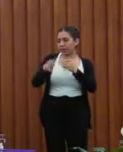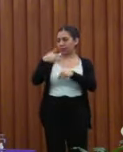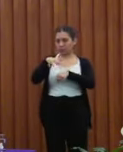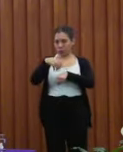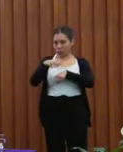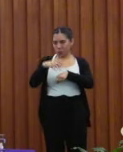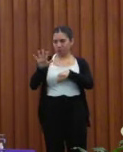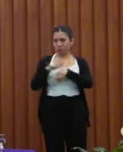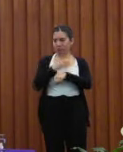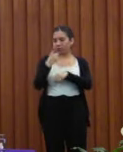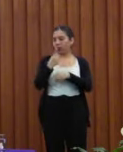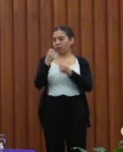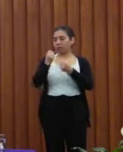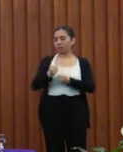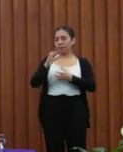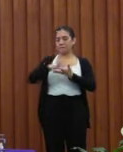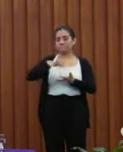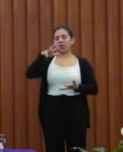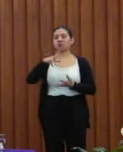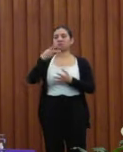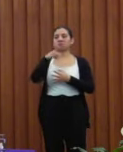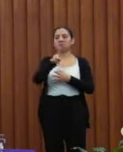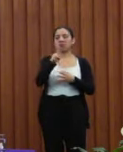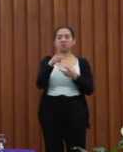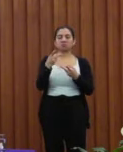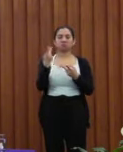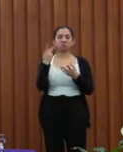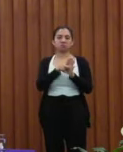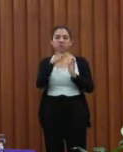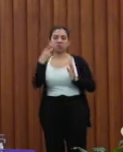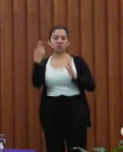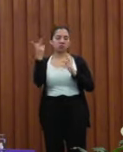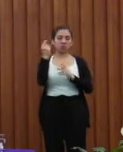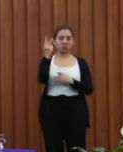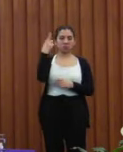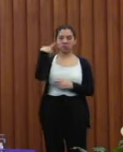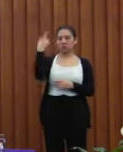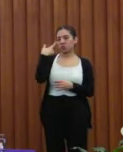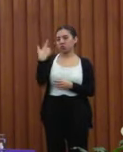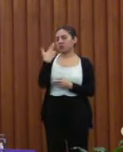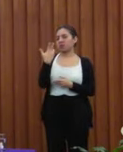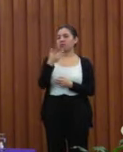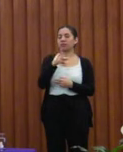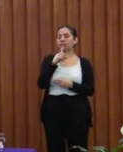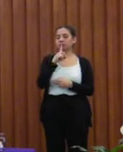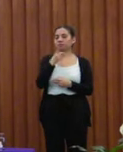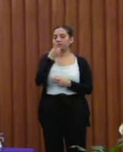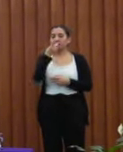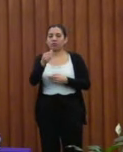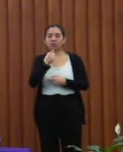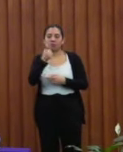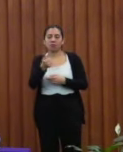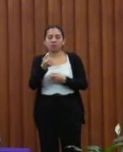no, de prensa no dan todos los detalles, ¿no? Pero es inquietante